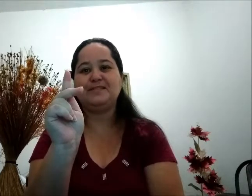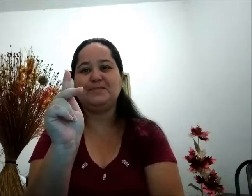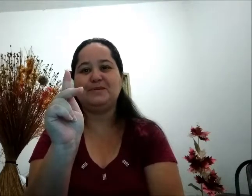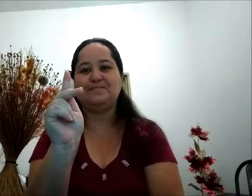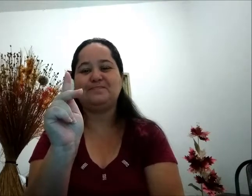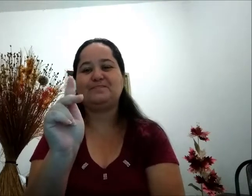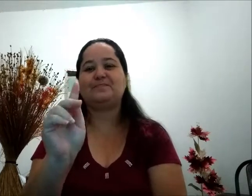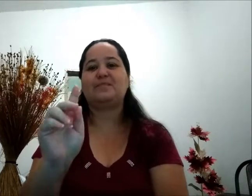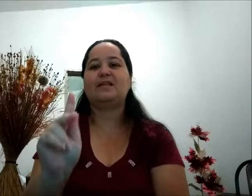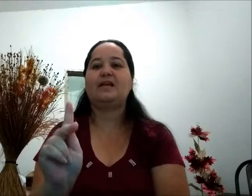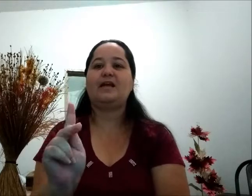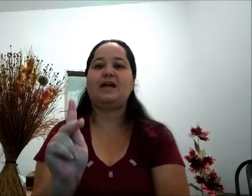cima. K.